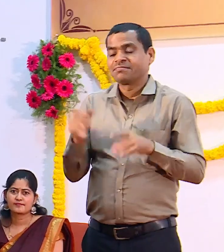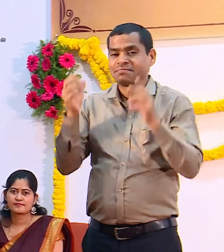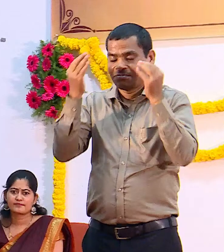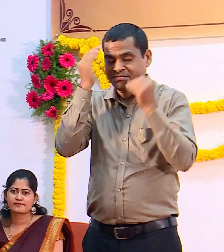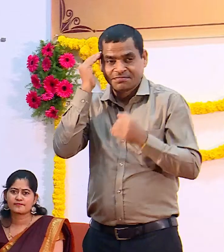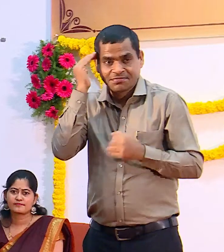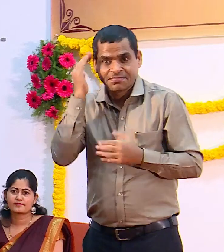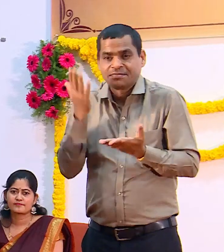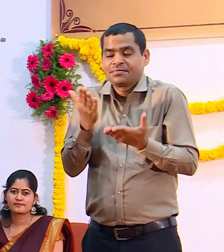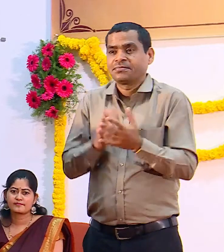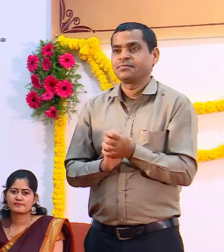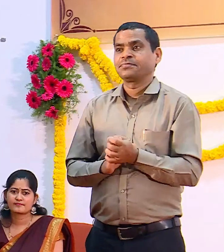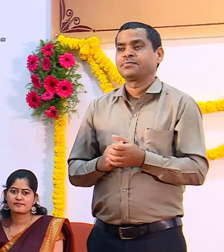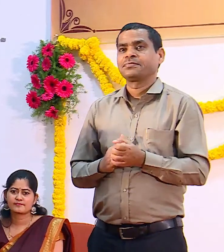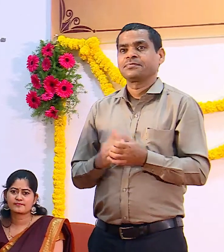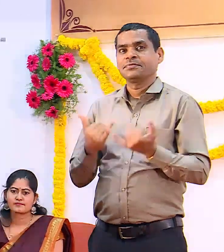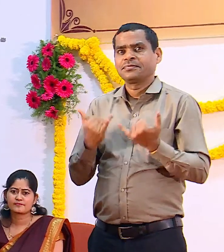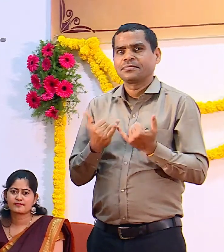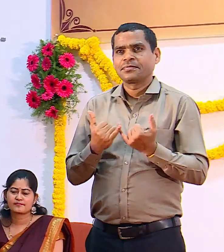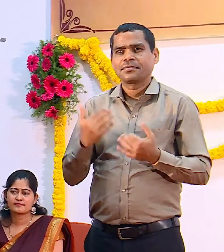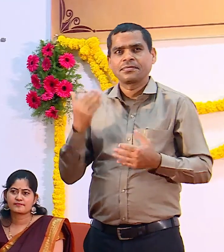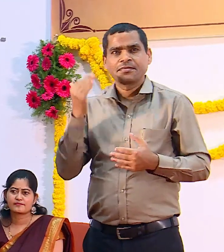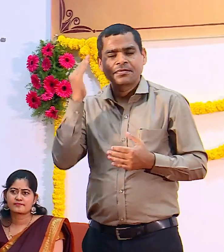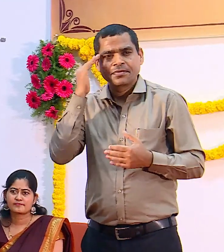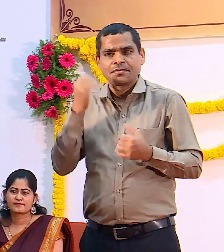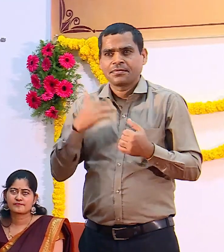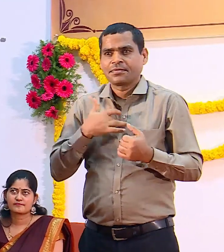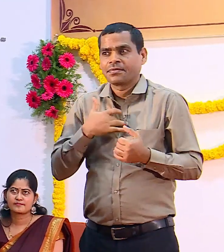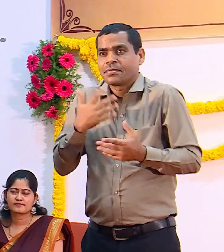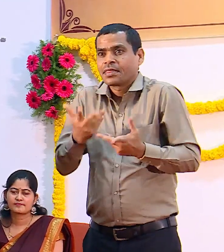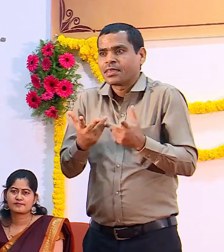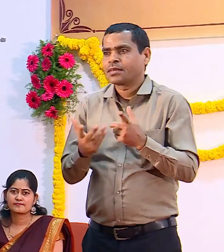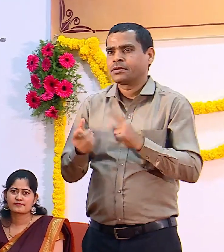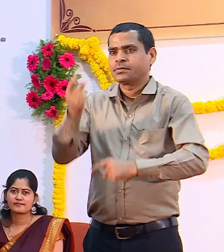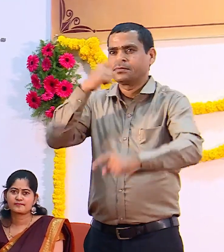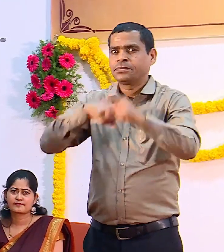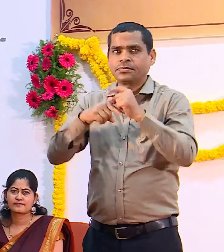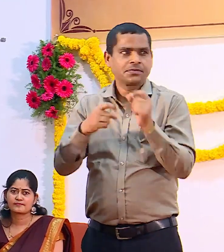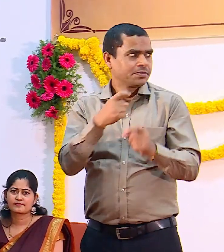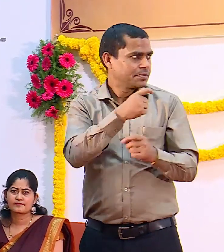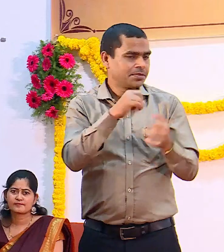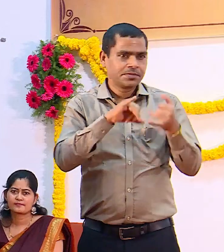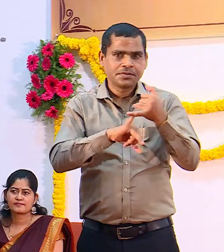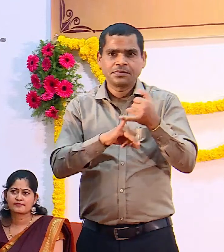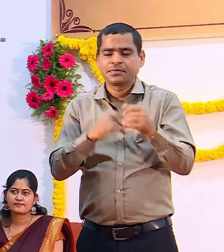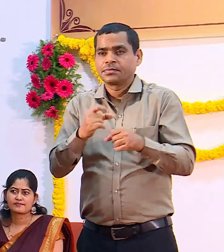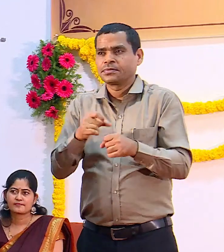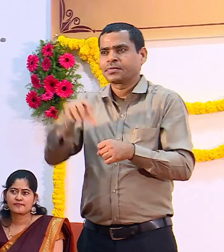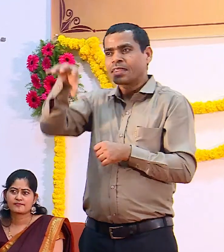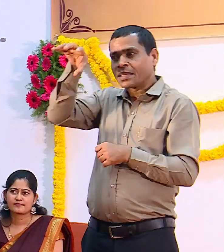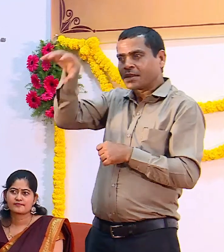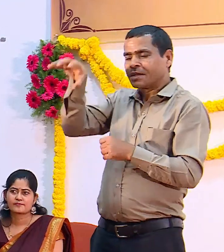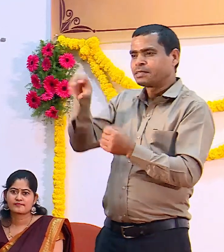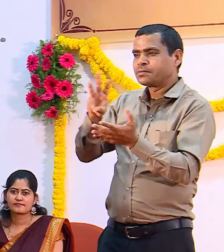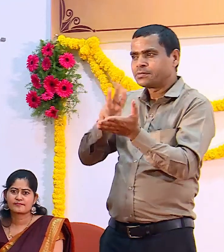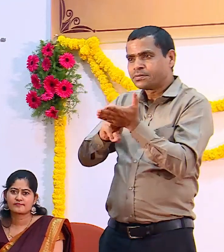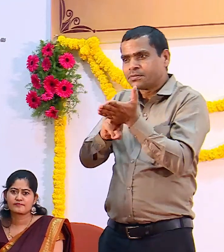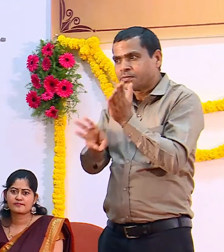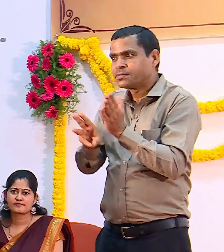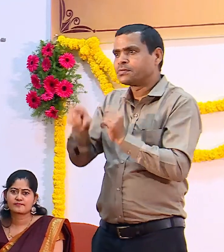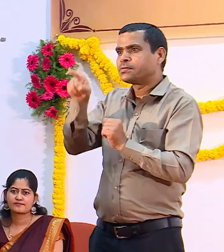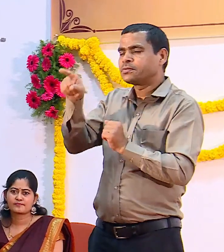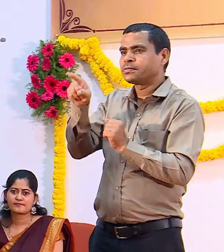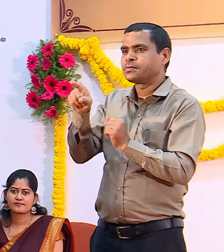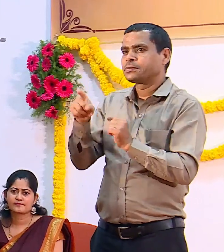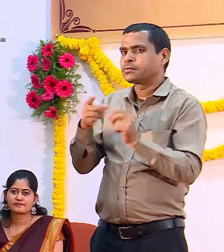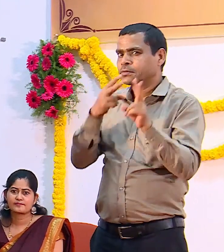और अब मैं चाहूँगा कि हमारे जो भी इस डिवीज़न में आज चांग सान तो आई हैं साथ में जो हमारे डिवीज़न में मिनिस्ट्री में जो और जो लोग जितने